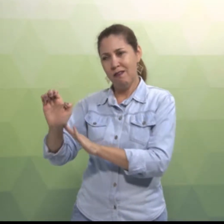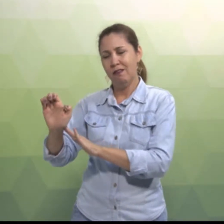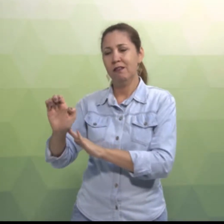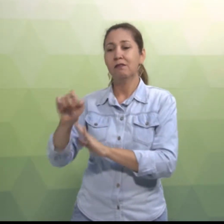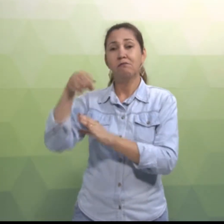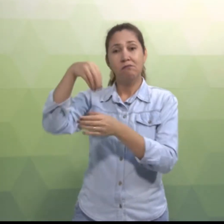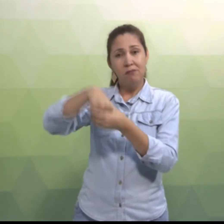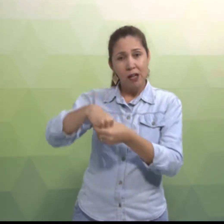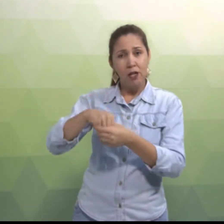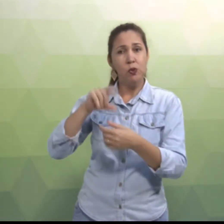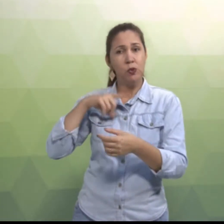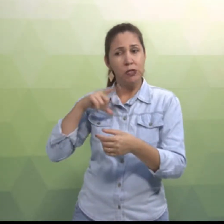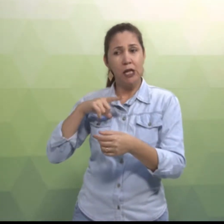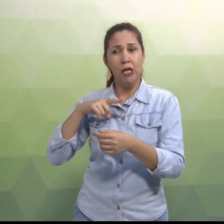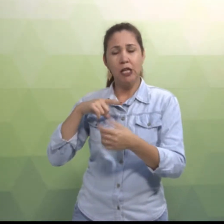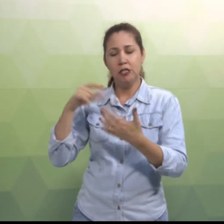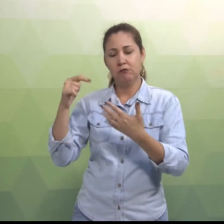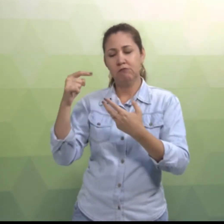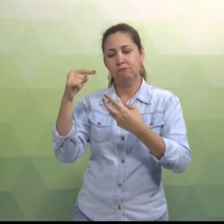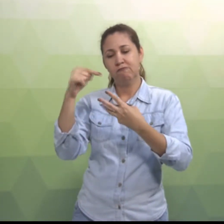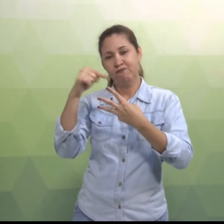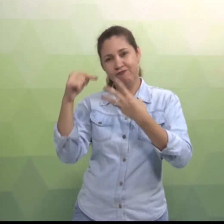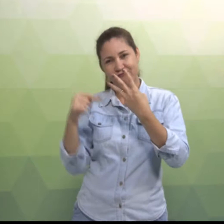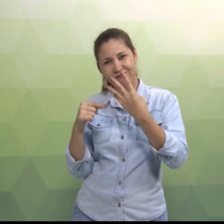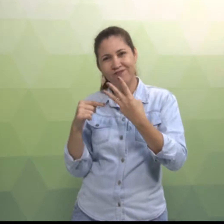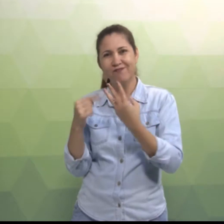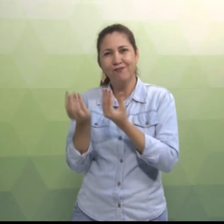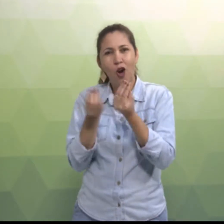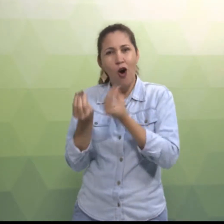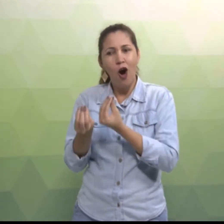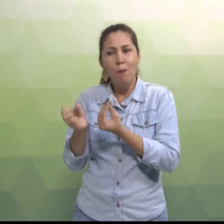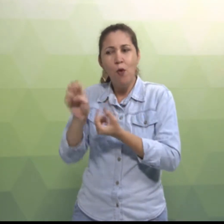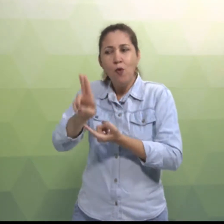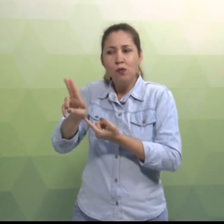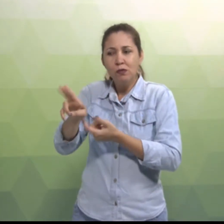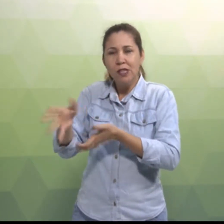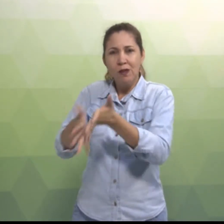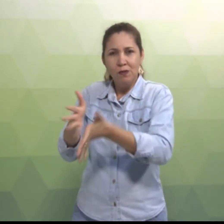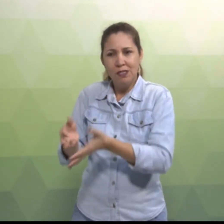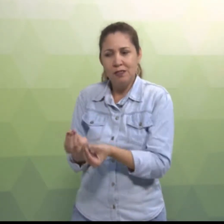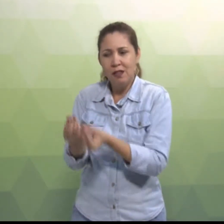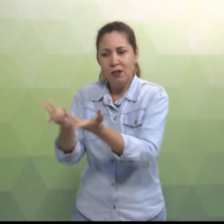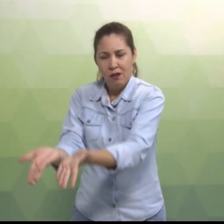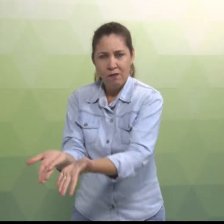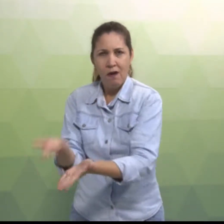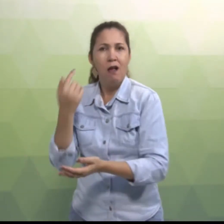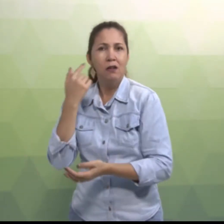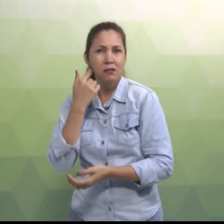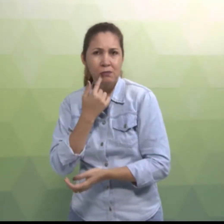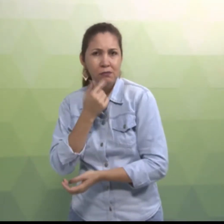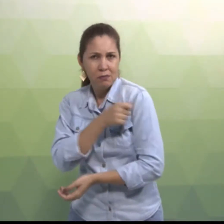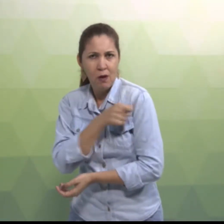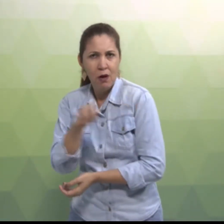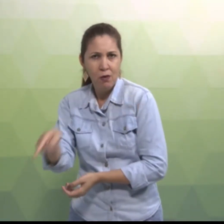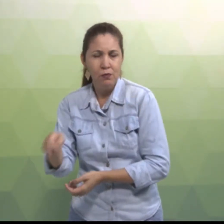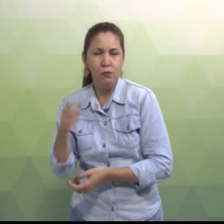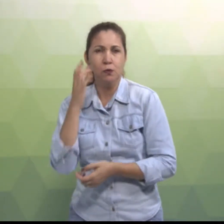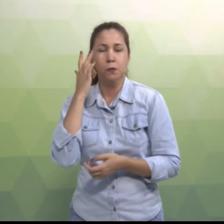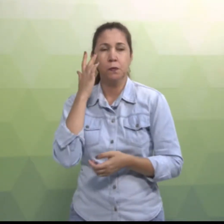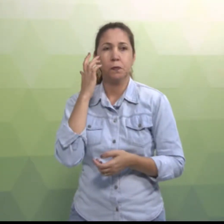conforme proposta do AEE, Atendimento Educacional Especializado, que oferece 3 formas de ensino para o